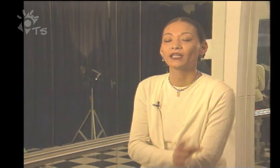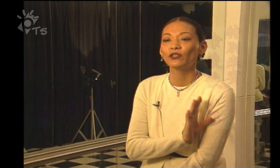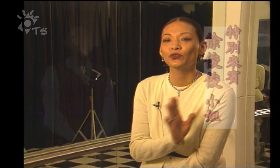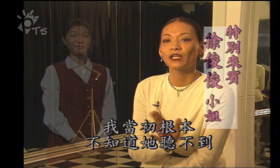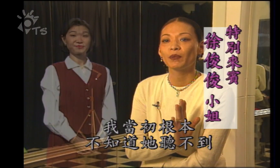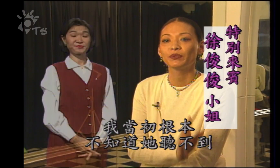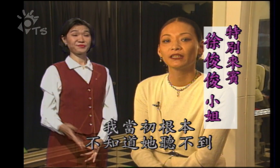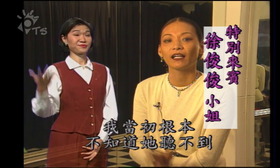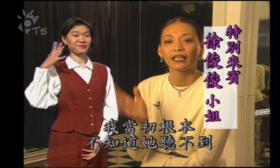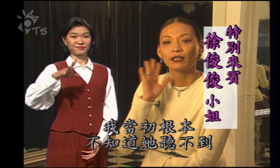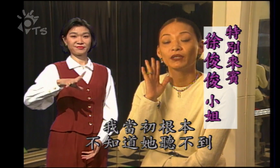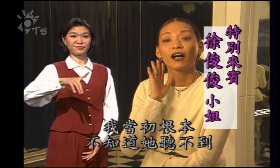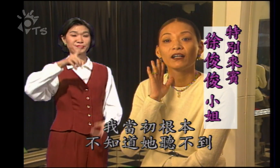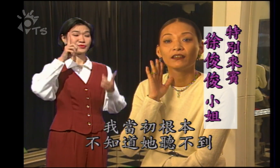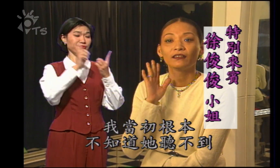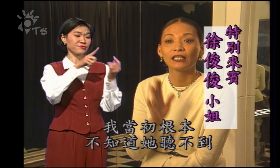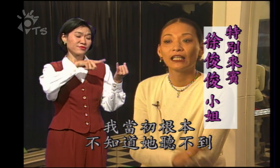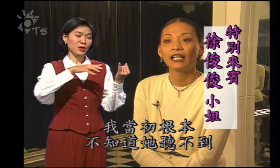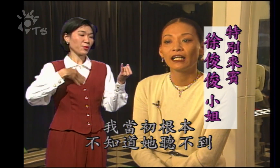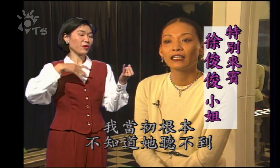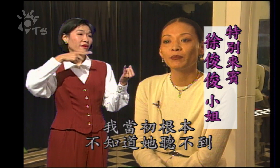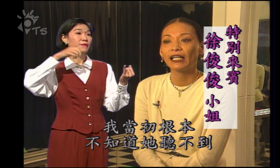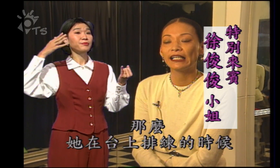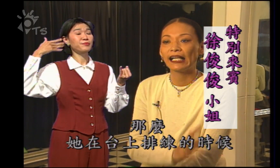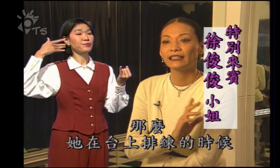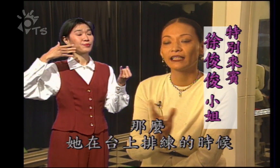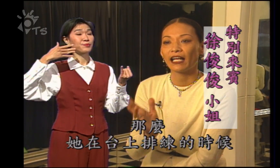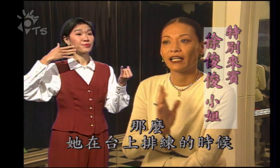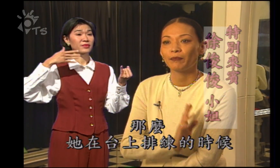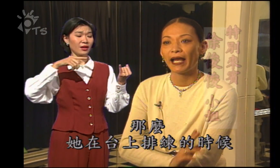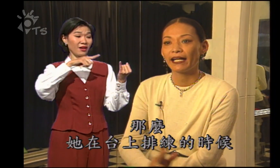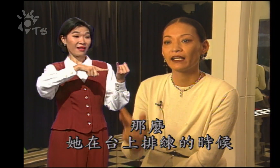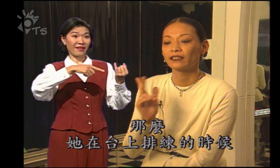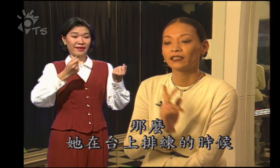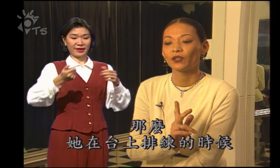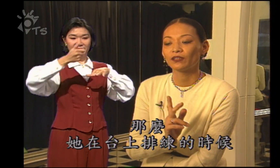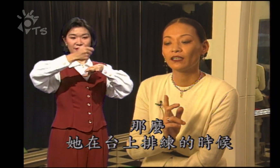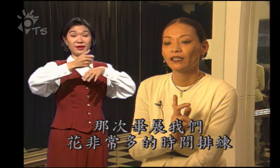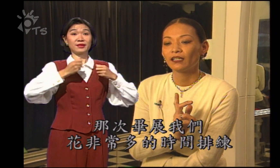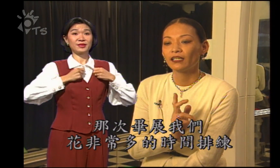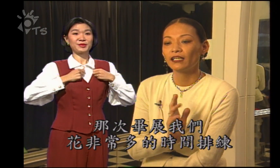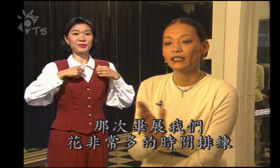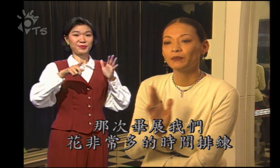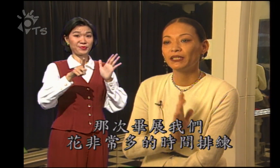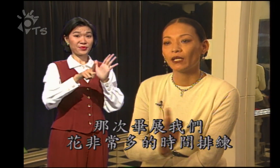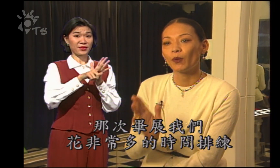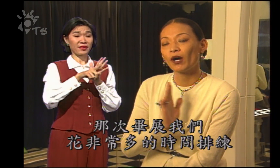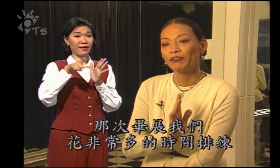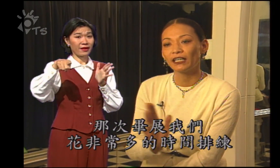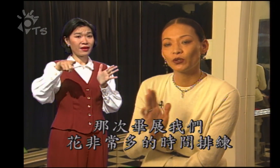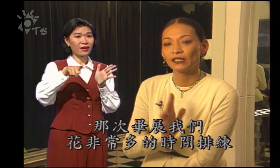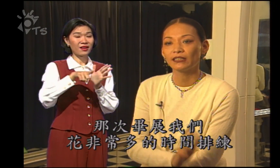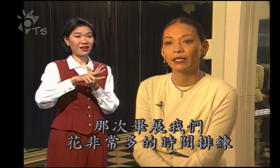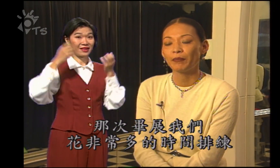我当初根本不知道他听不到。那么他在台上演排练的时候，那次闭展我们花非常多的时间排